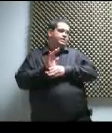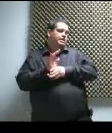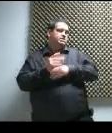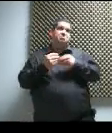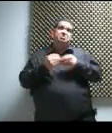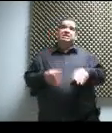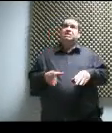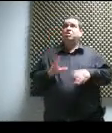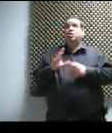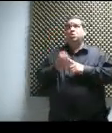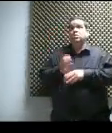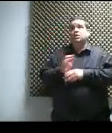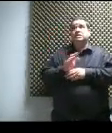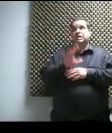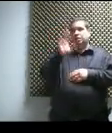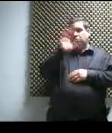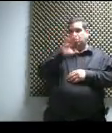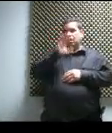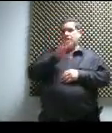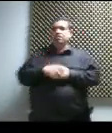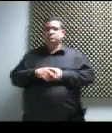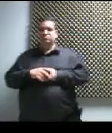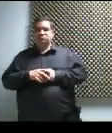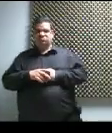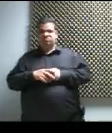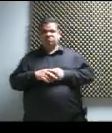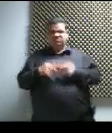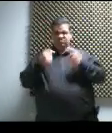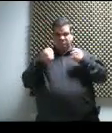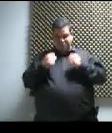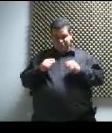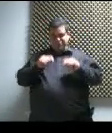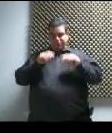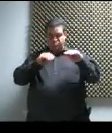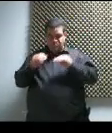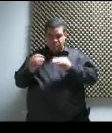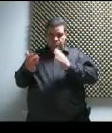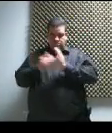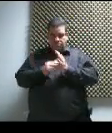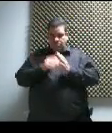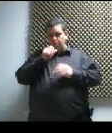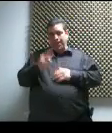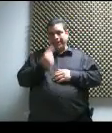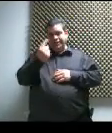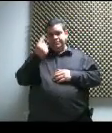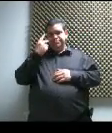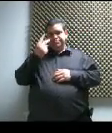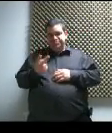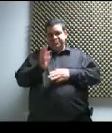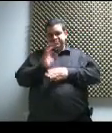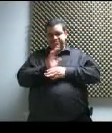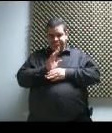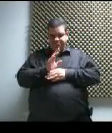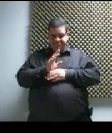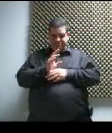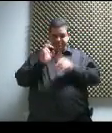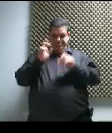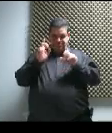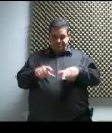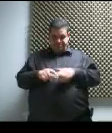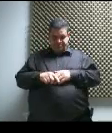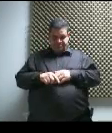perdido la cultura del cine, hay que buscarla. Hay que tratar de educar de nuevo, no solamente que vean... Mire, al cine se va con